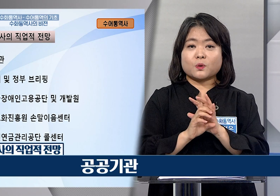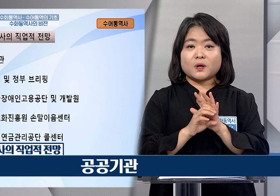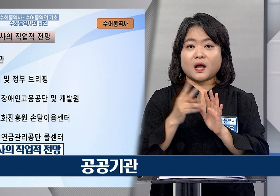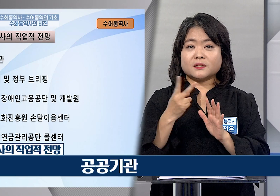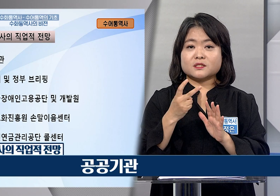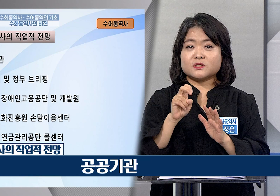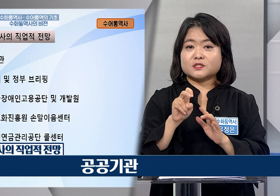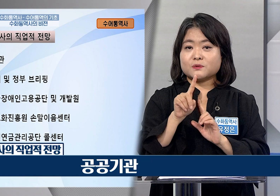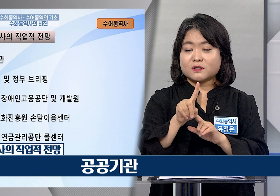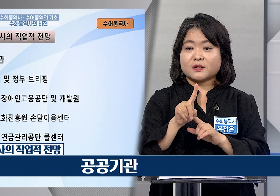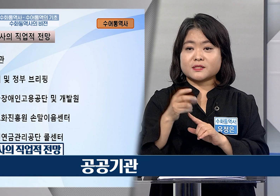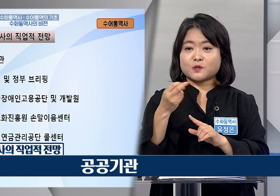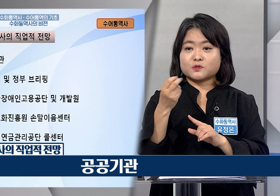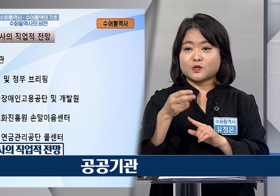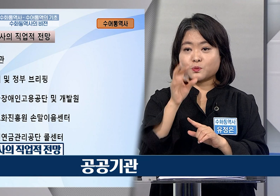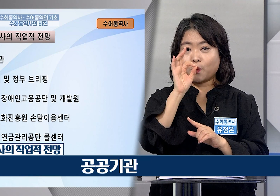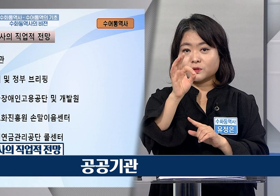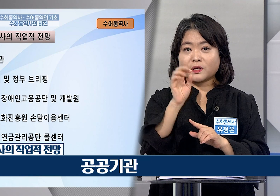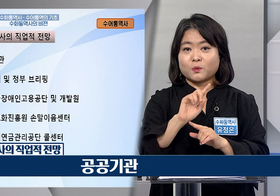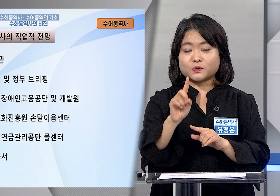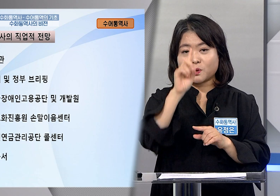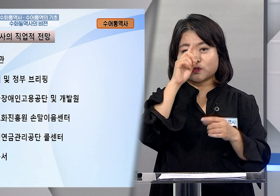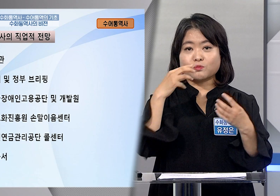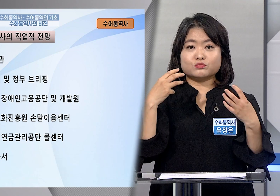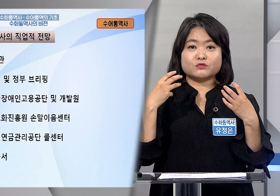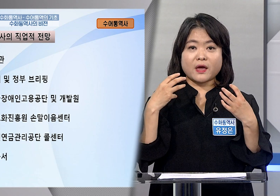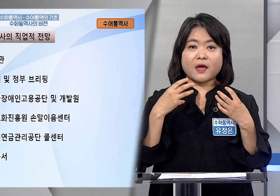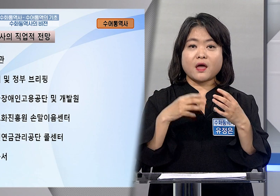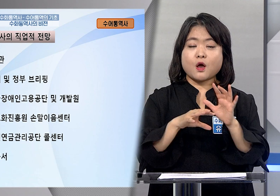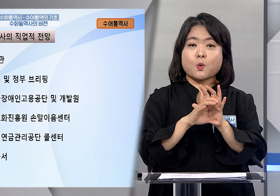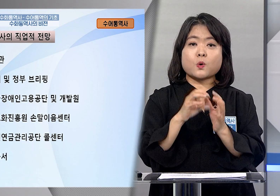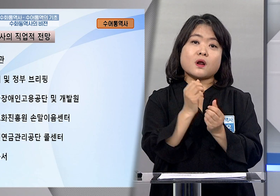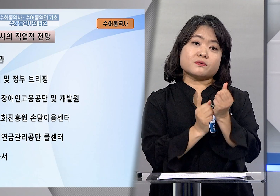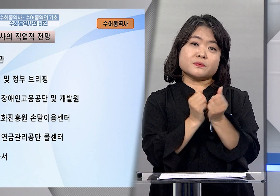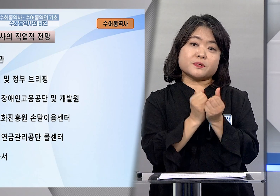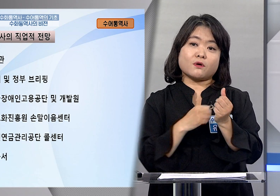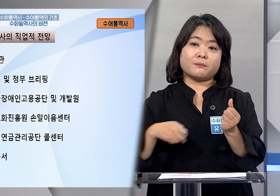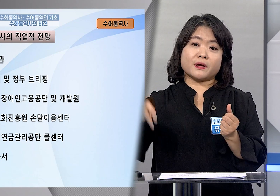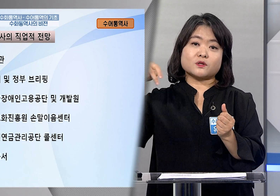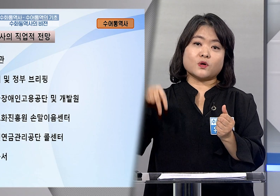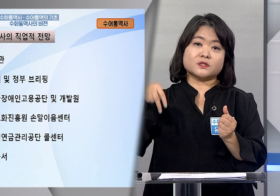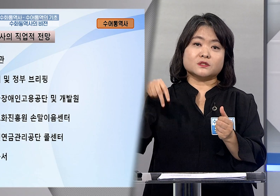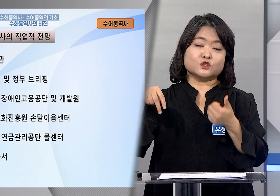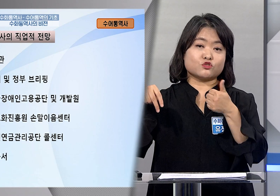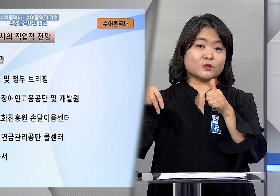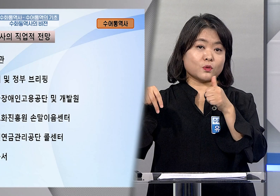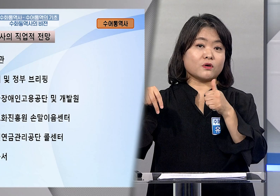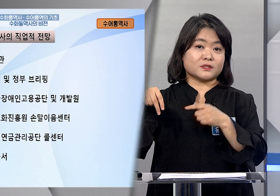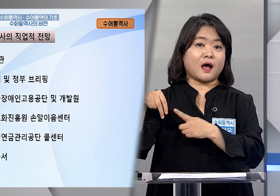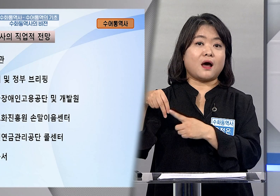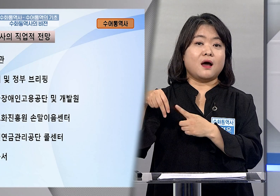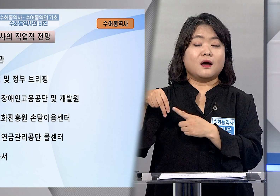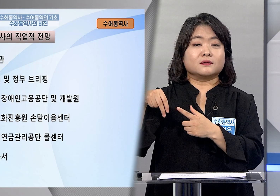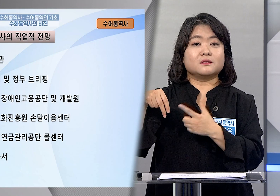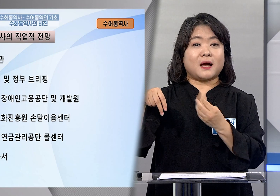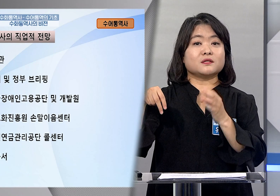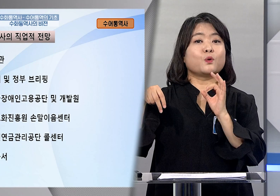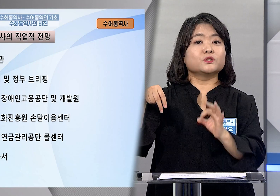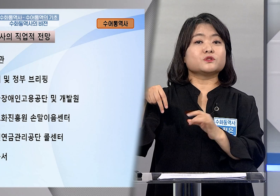코로나 2021년에 자주 보는 게 뭐죠? 정부의 코로나 브리핑 옆에 서 있는 수화통역사. 를 많이 보시죠.